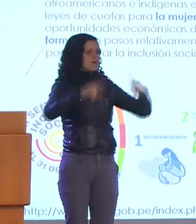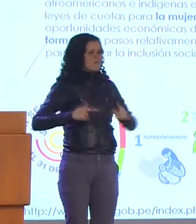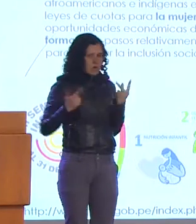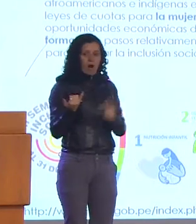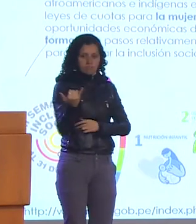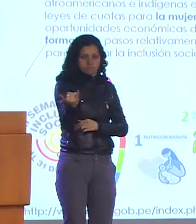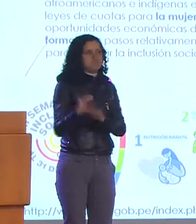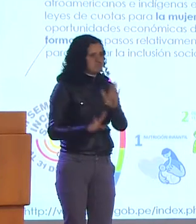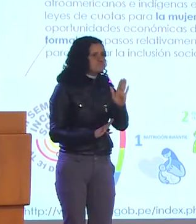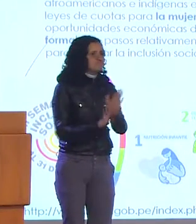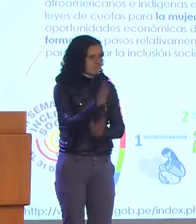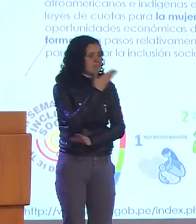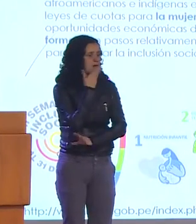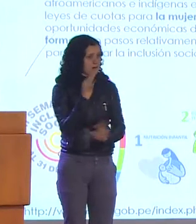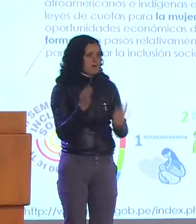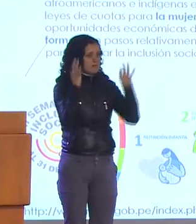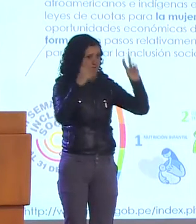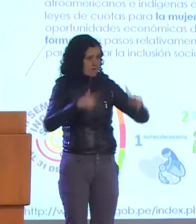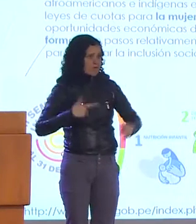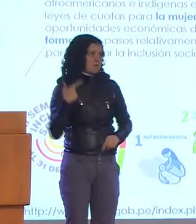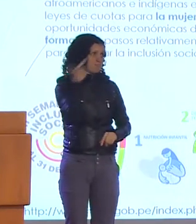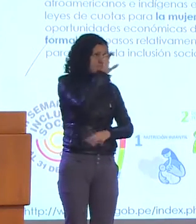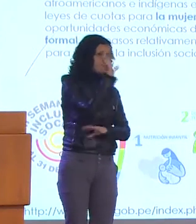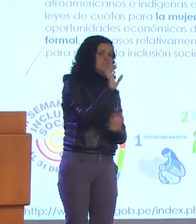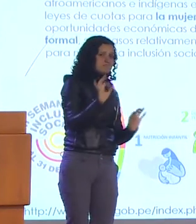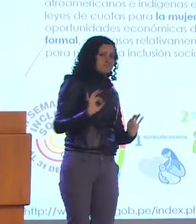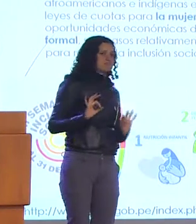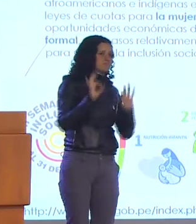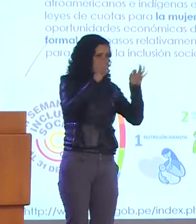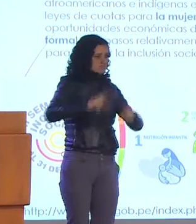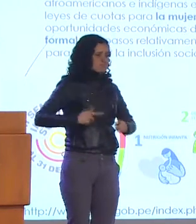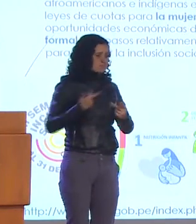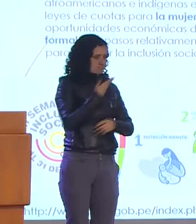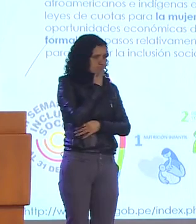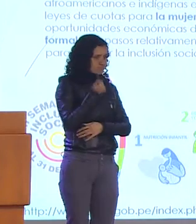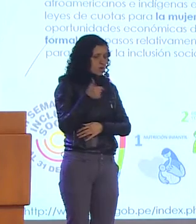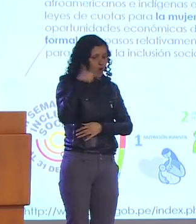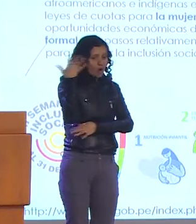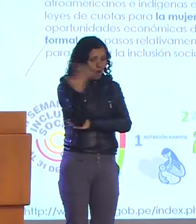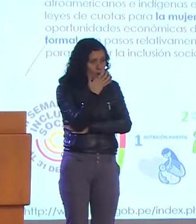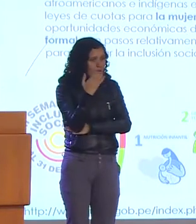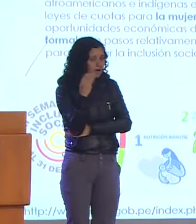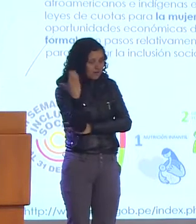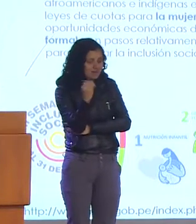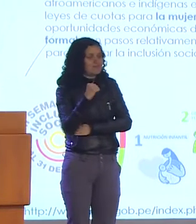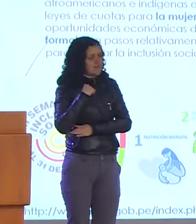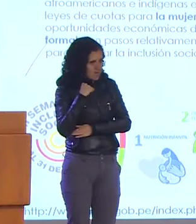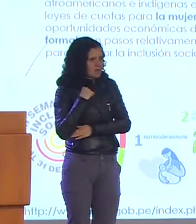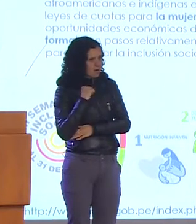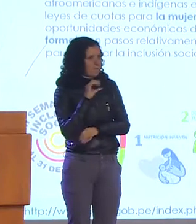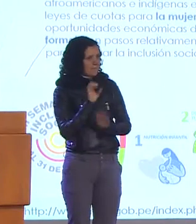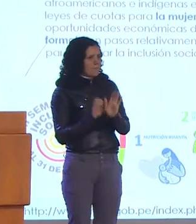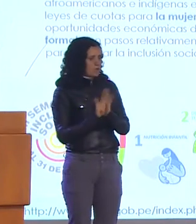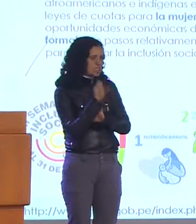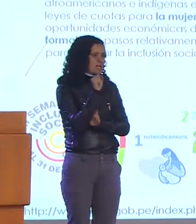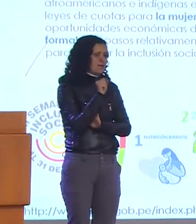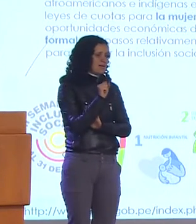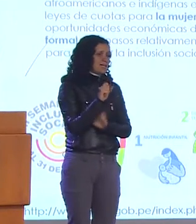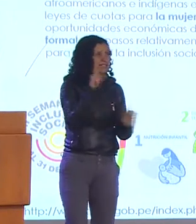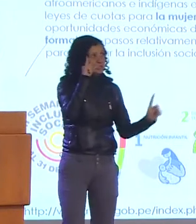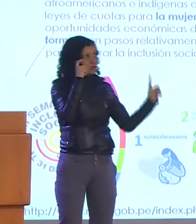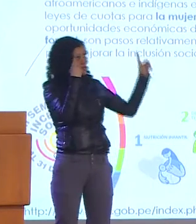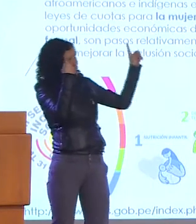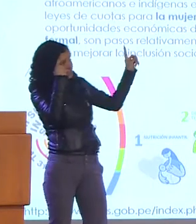mejorada en los países de nuestro alrededor. Colombia tiene potencial, No tenemos los gobernantes que nos lleven a